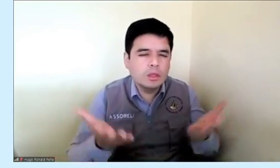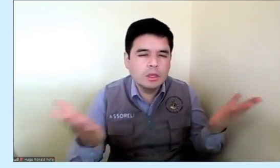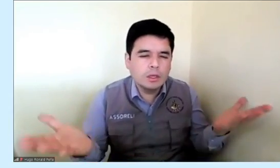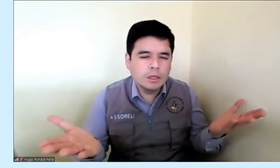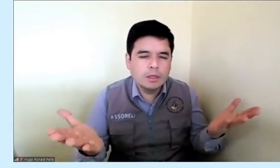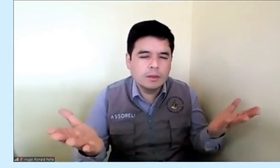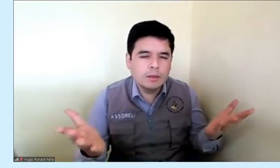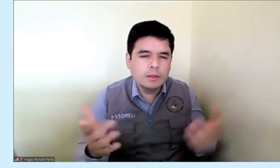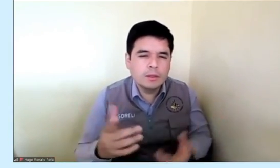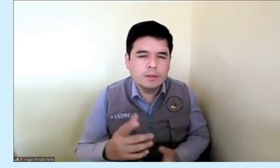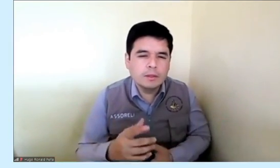¿Dónde